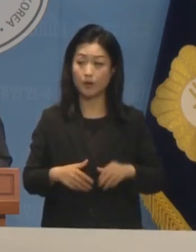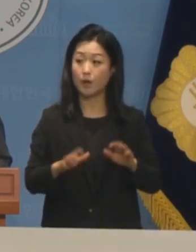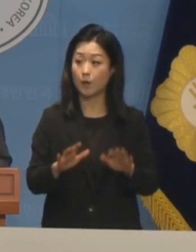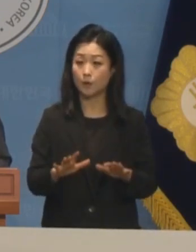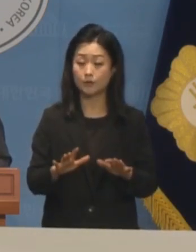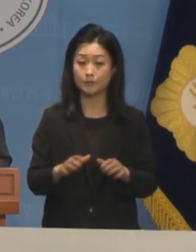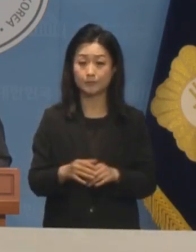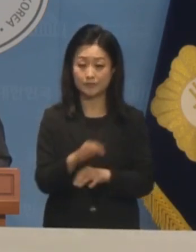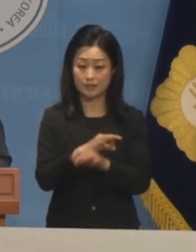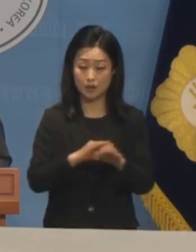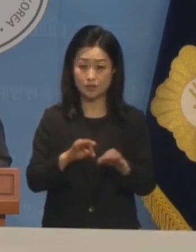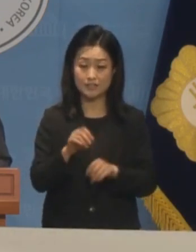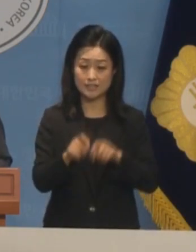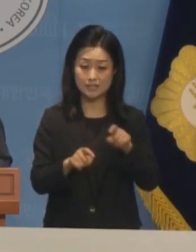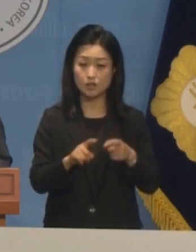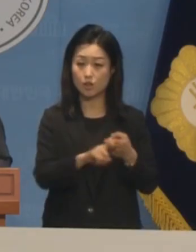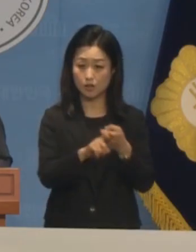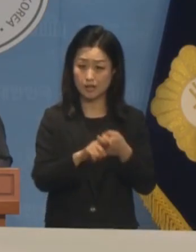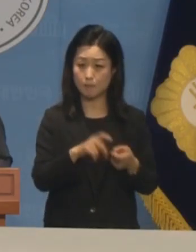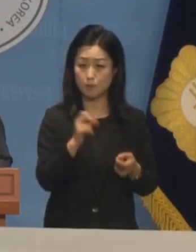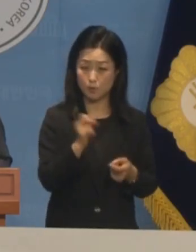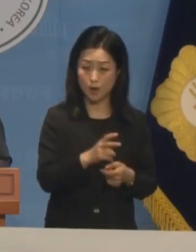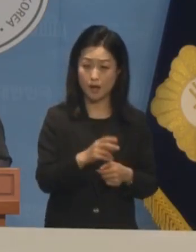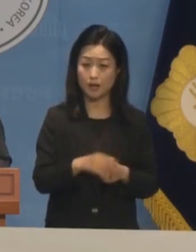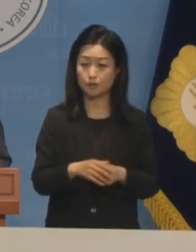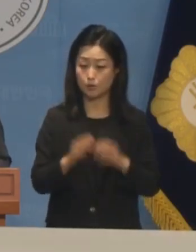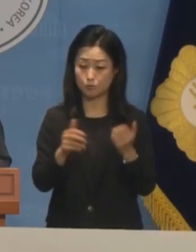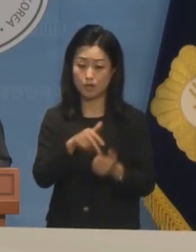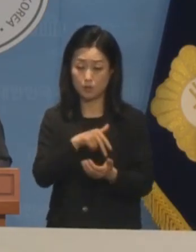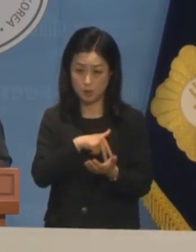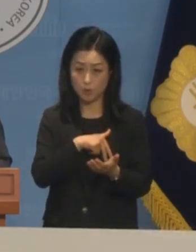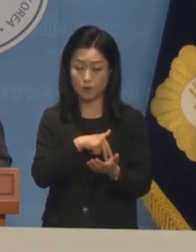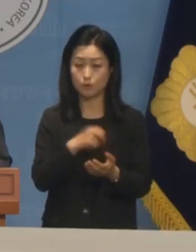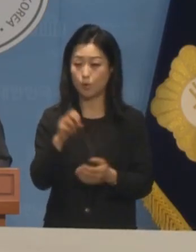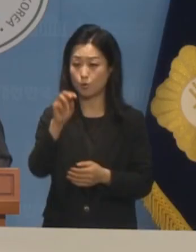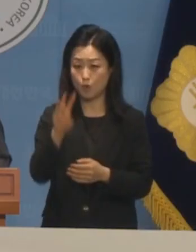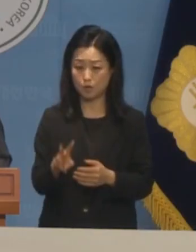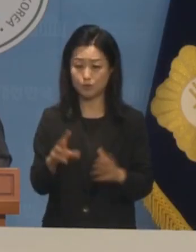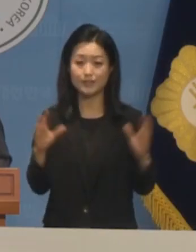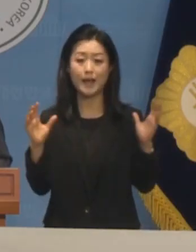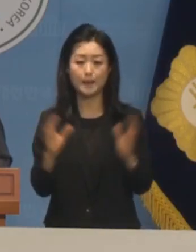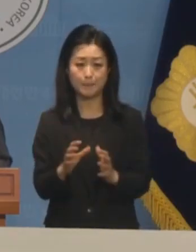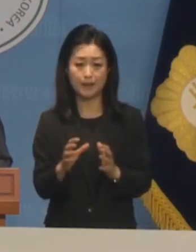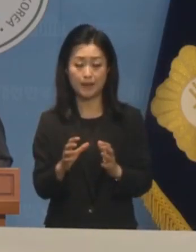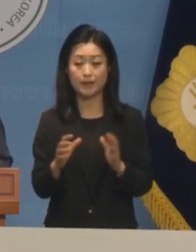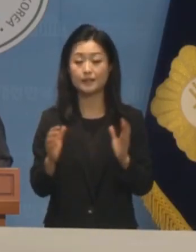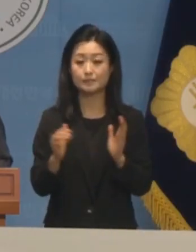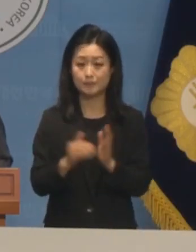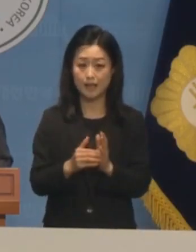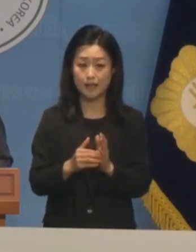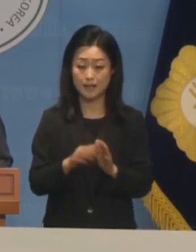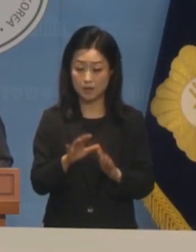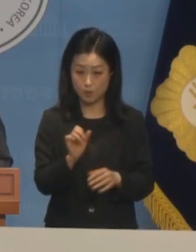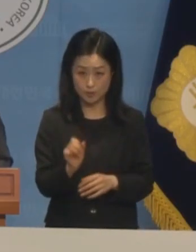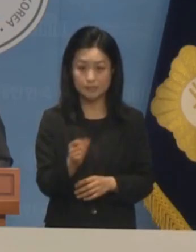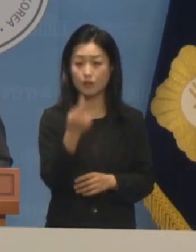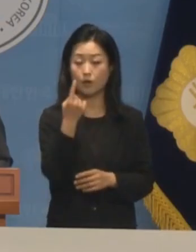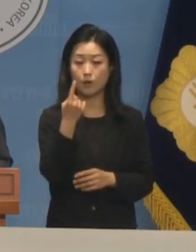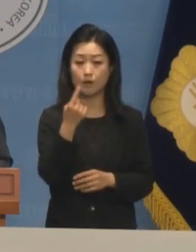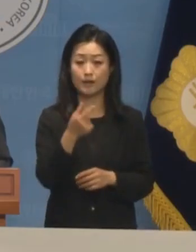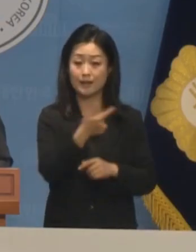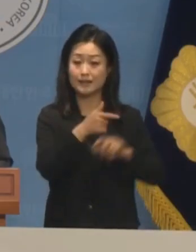저희가 경제적인 실천 시민연합과 또 정진욱 국회의원실 그리고 광주경실련이 함께 하게 됐습니다. 이번을 계기로